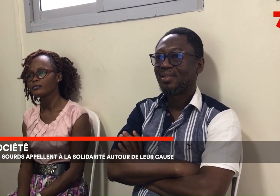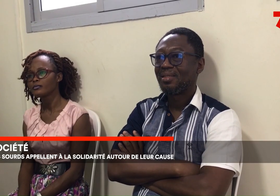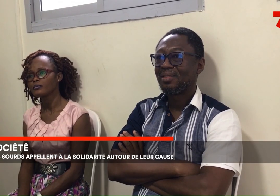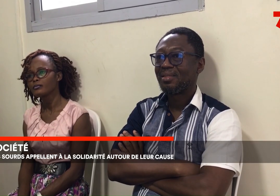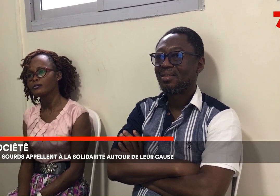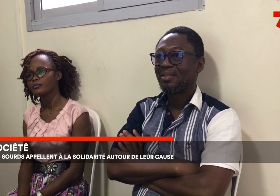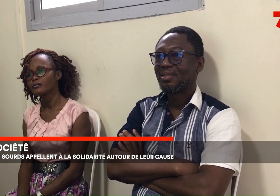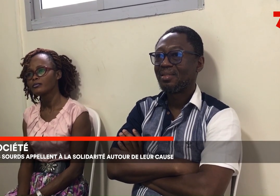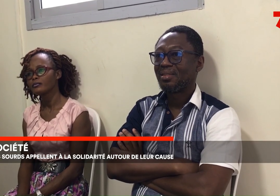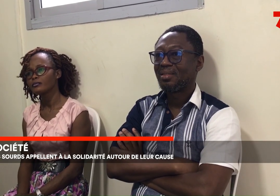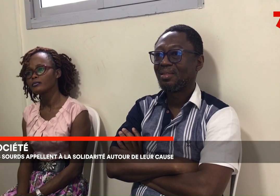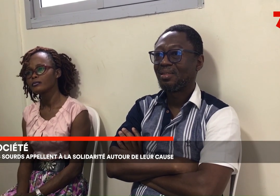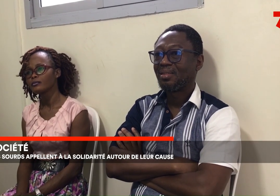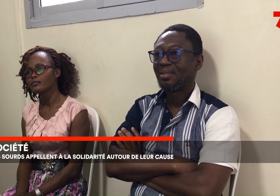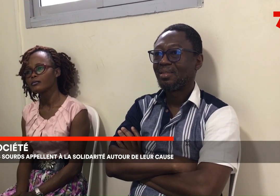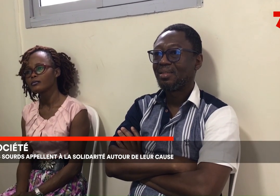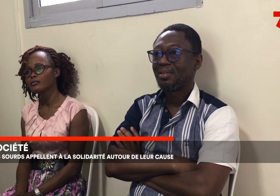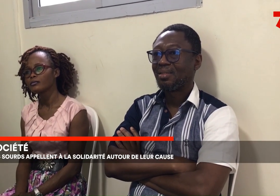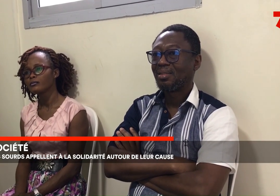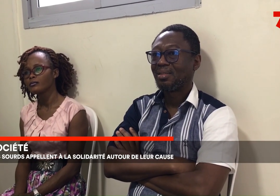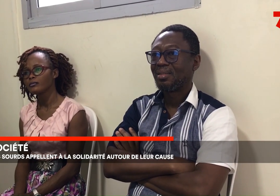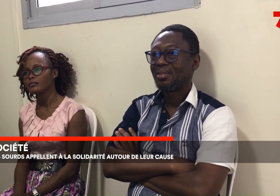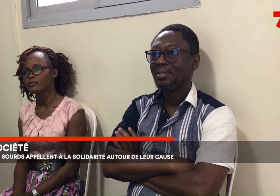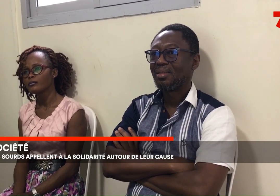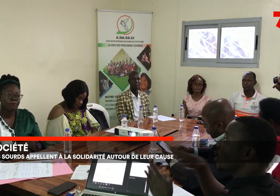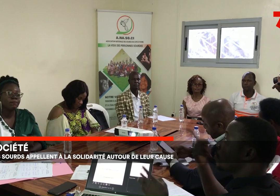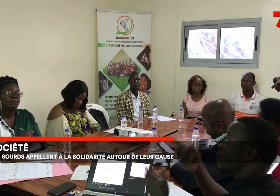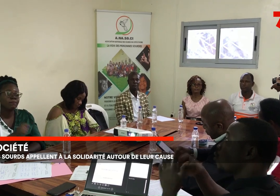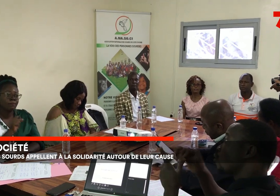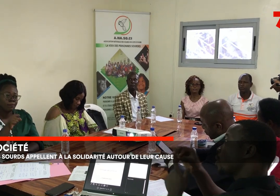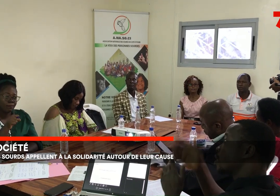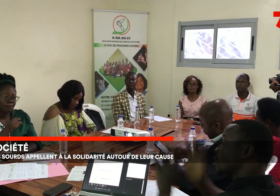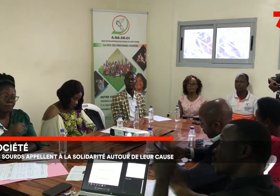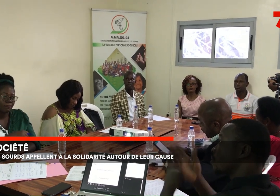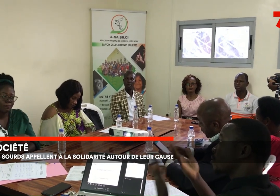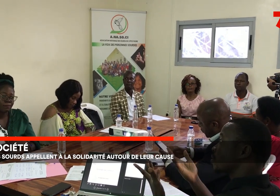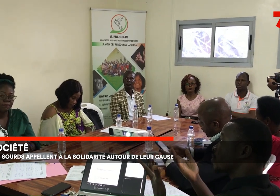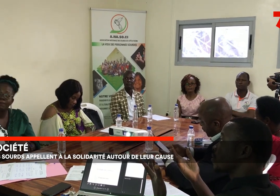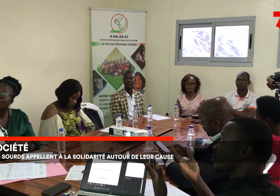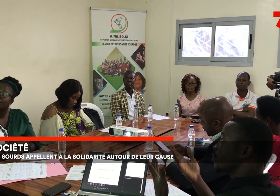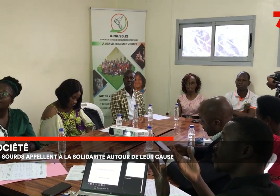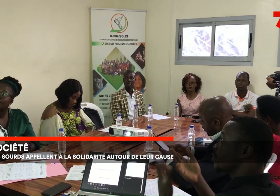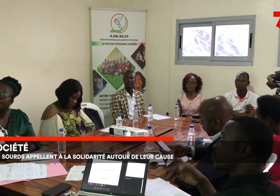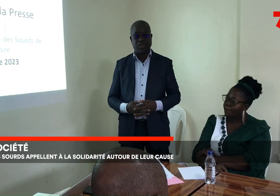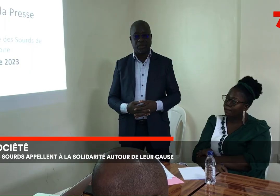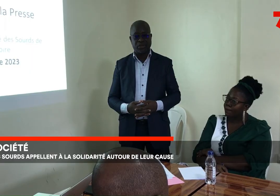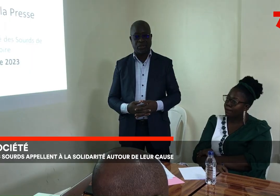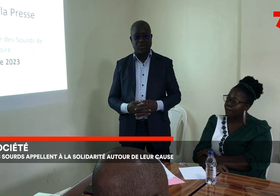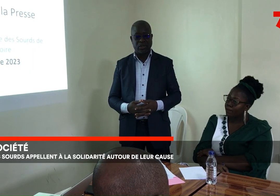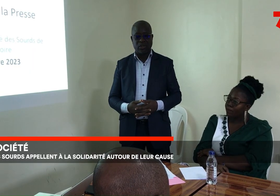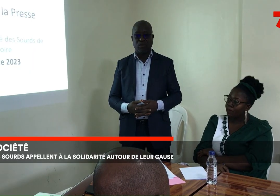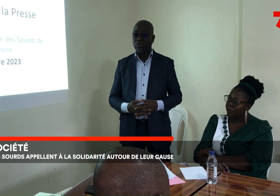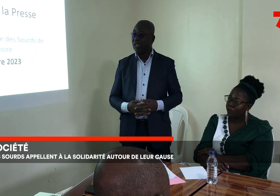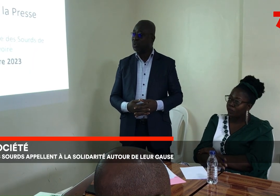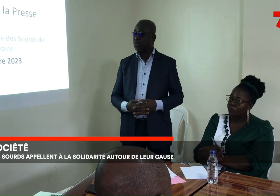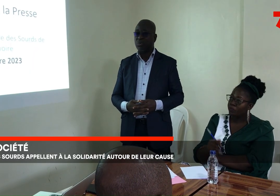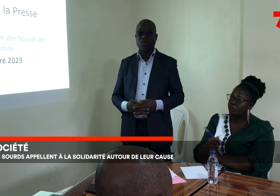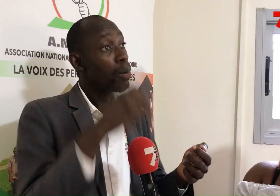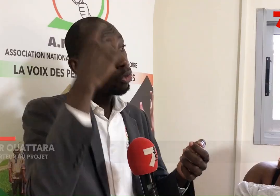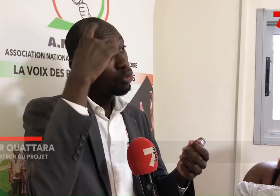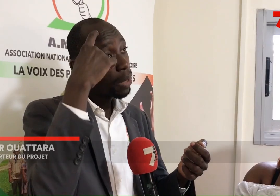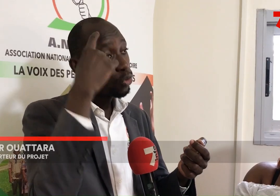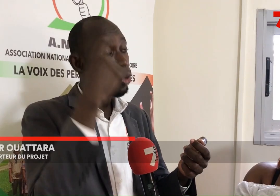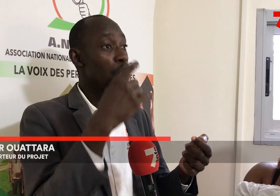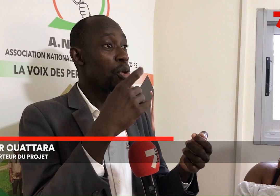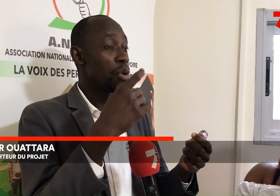entière avec les mêmes droits que tous les autres Ivoiriens. C'est pourquoi ils appellent à la reconnaissance officielle de la langue des signes.